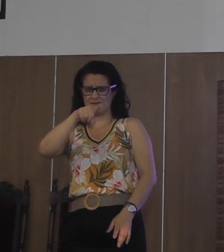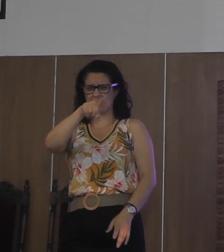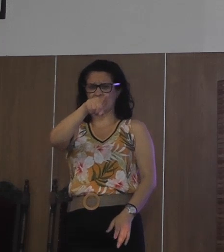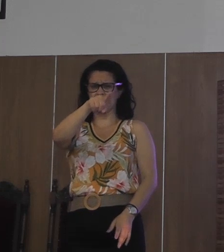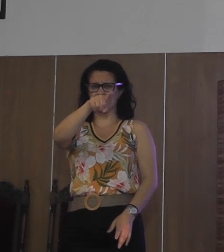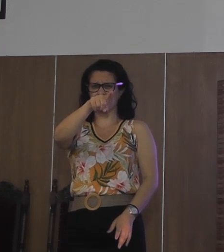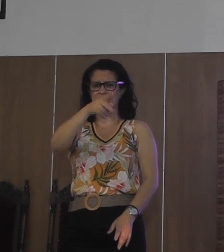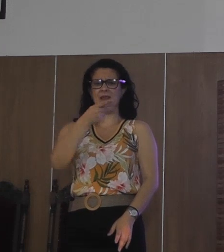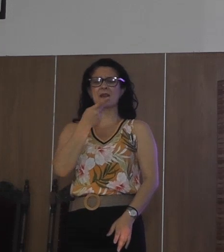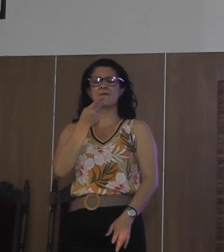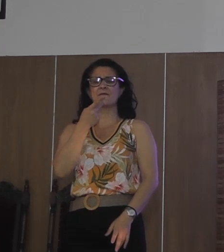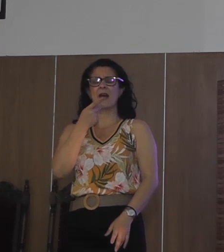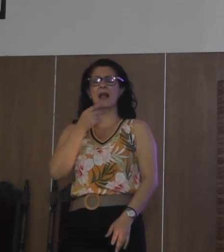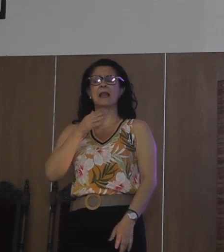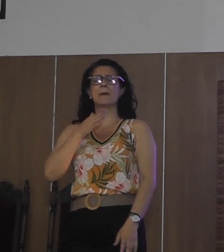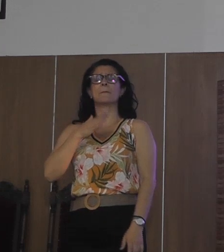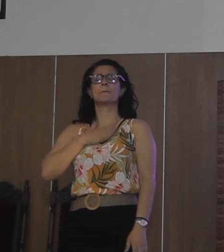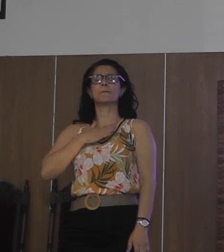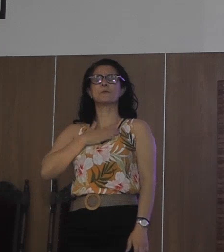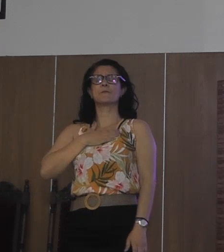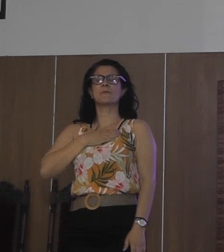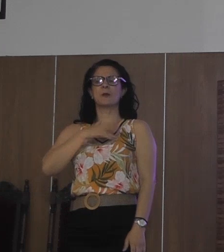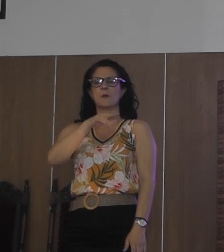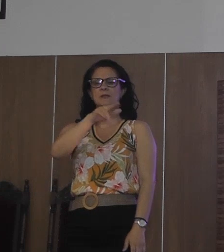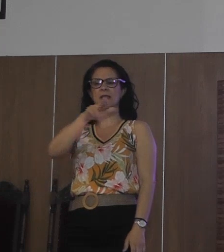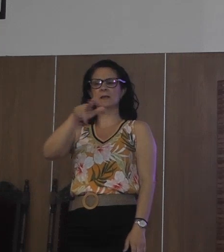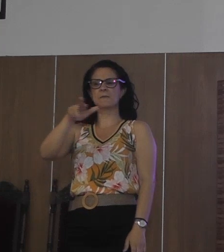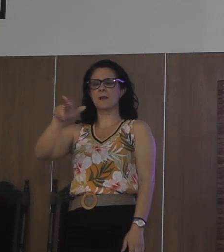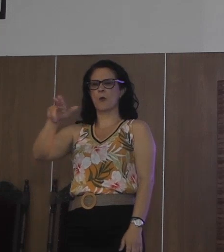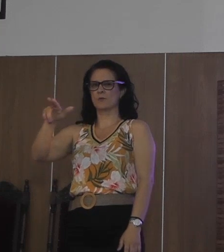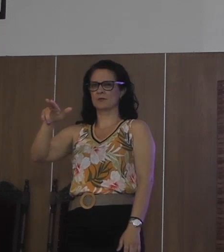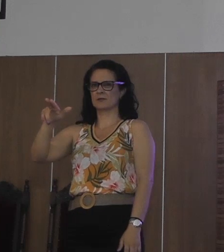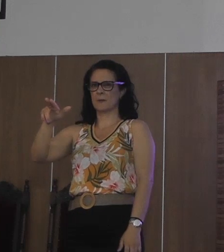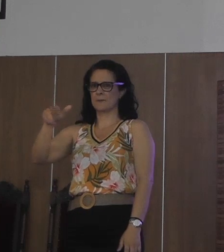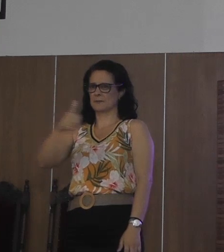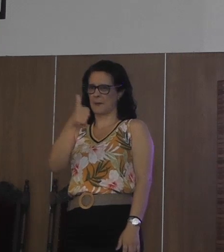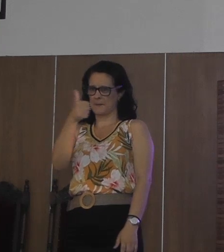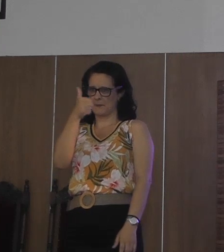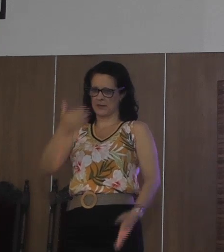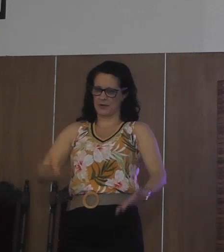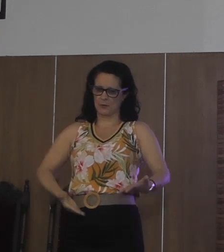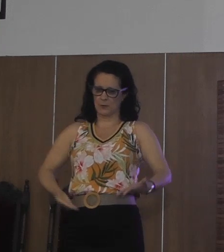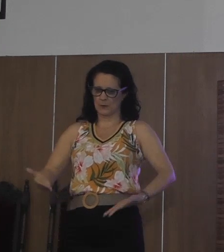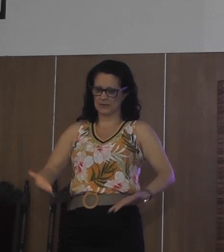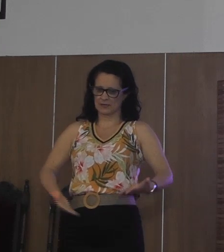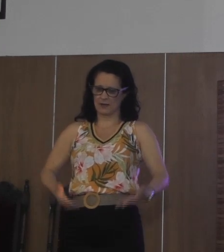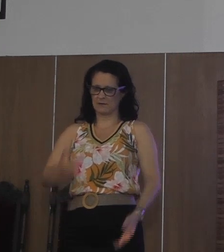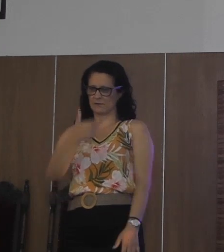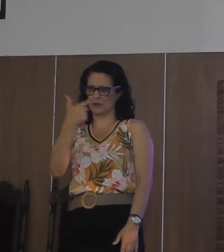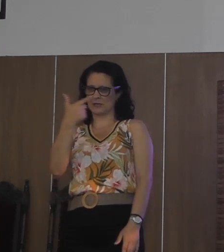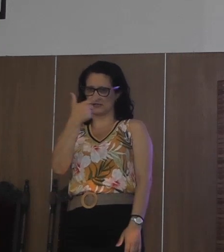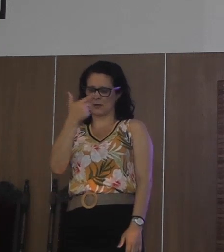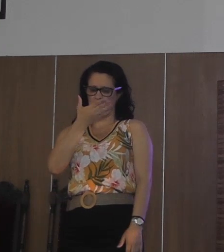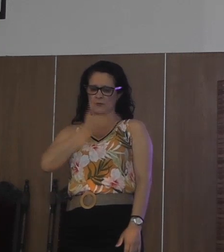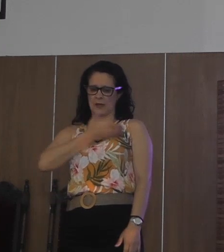Ele já não usa mais o termo amigo. Vai lá e fala para meus irmãos. Está em João 20, é só você